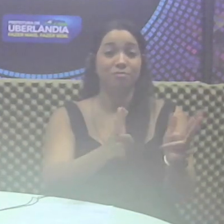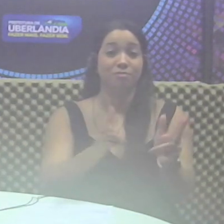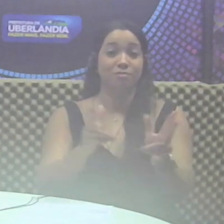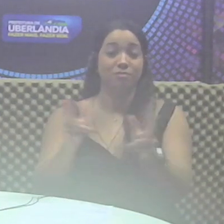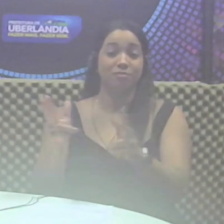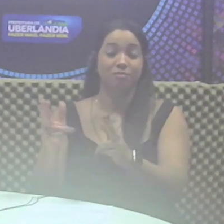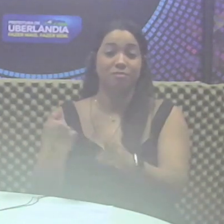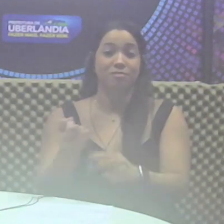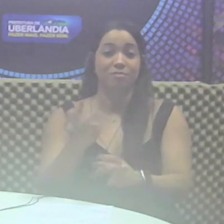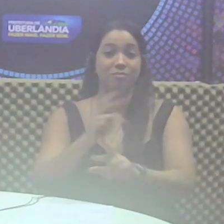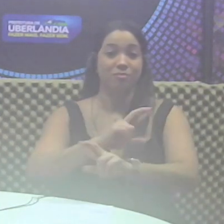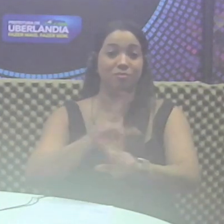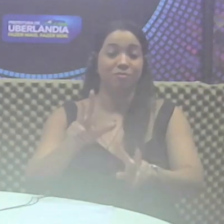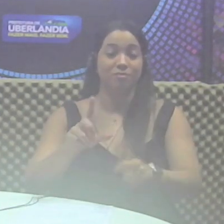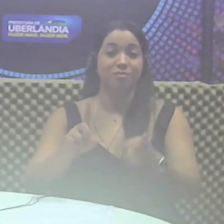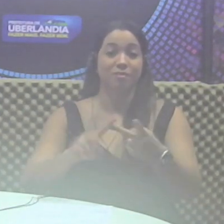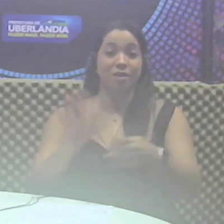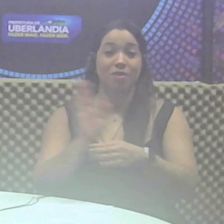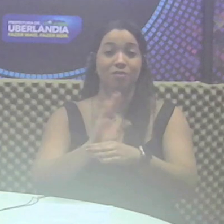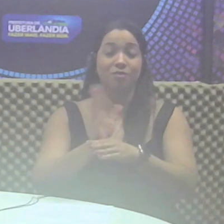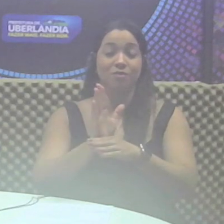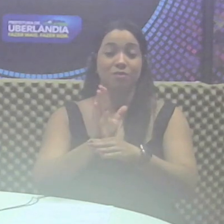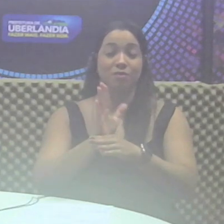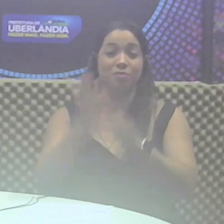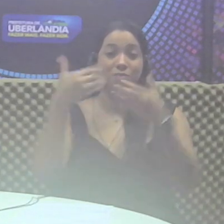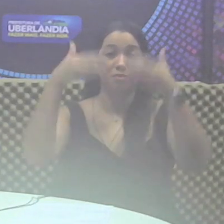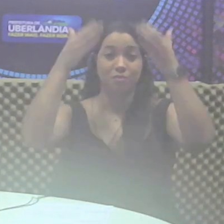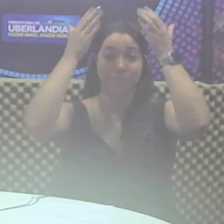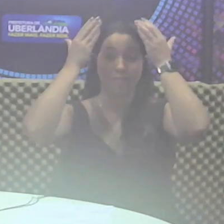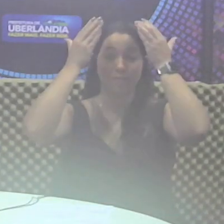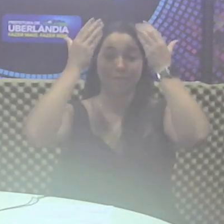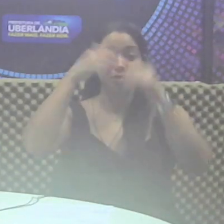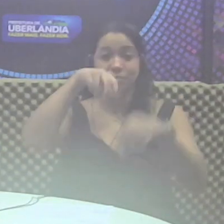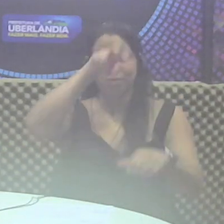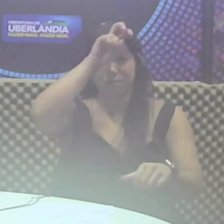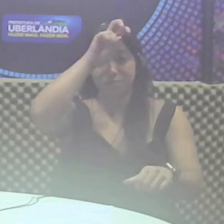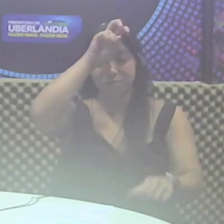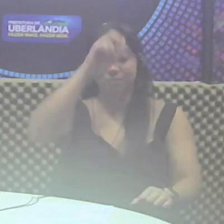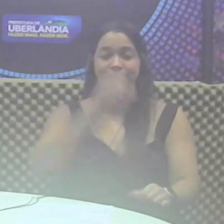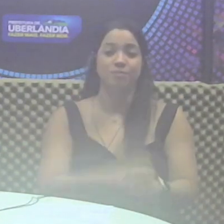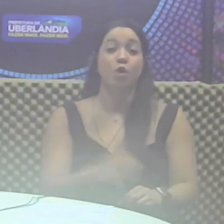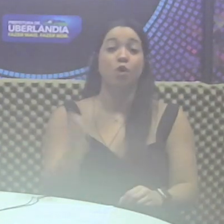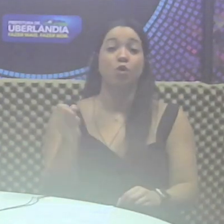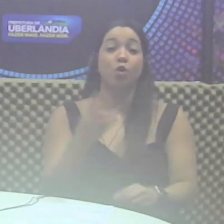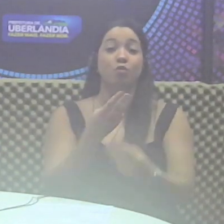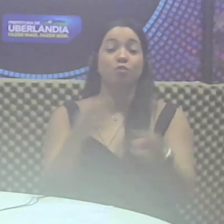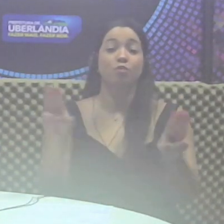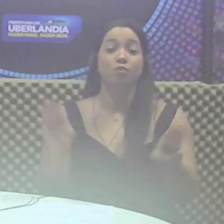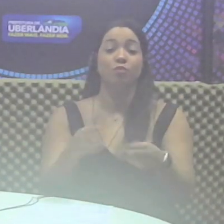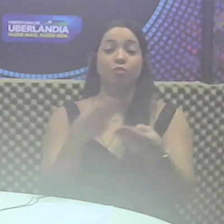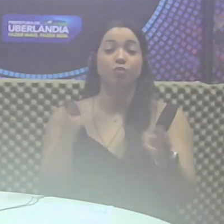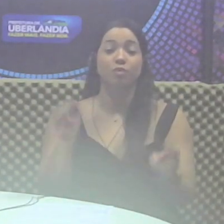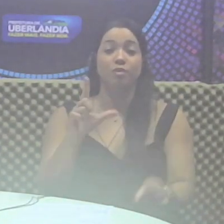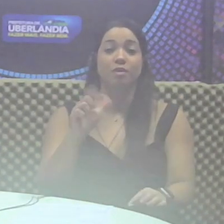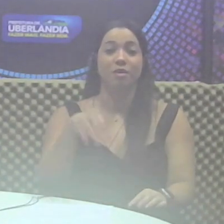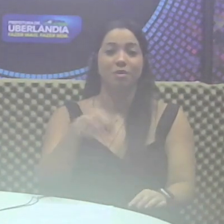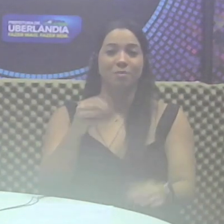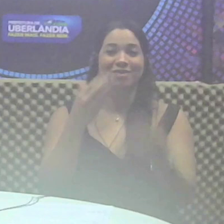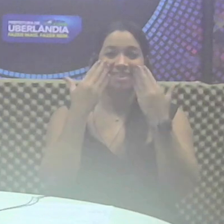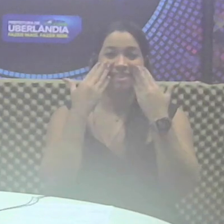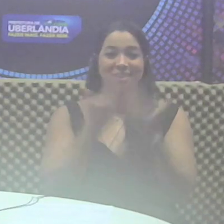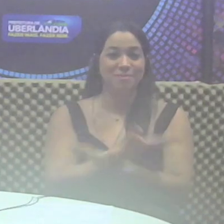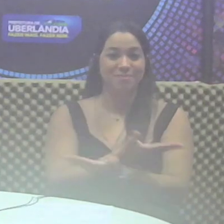Stranger Things e do filme O Príncipe do Egito. O novo maestro da banda, Idalmo Mendes Lara, também será apresentado ao